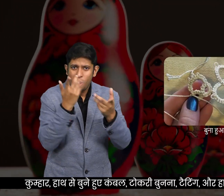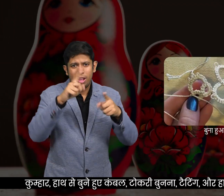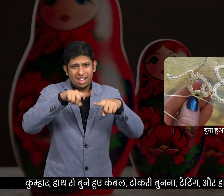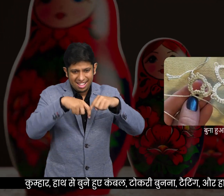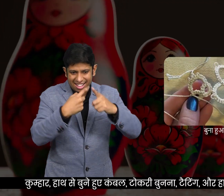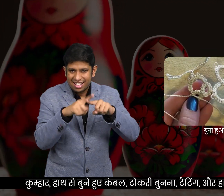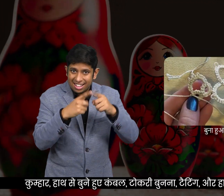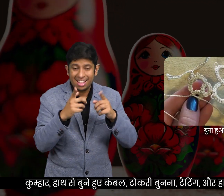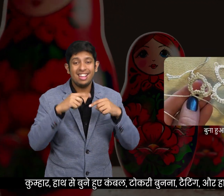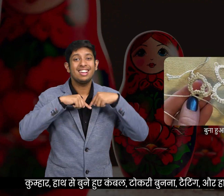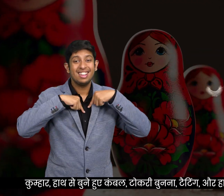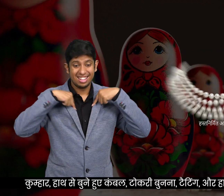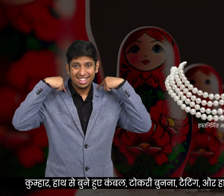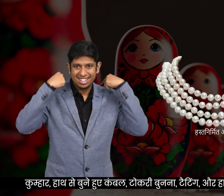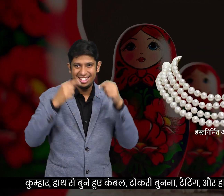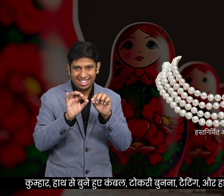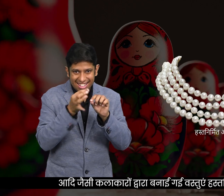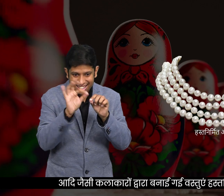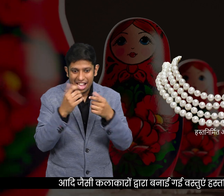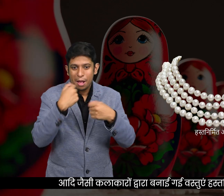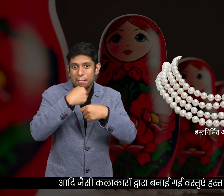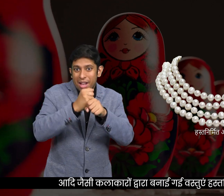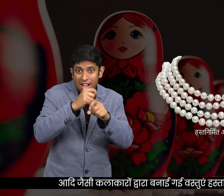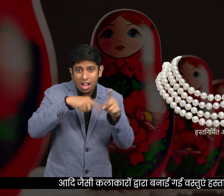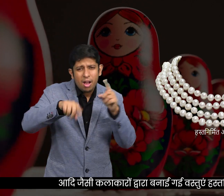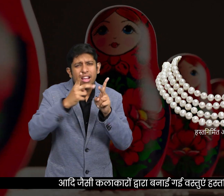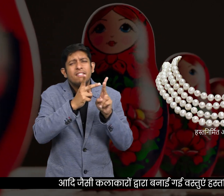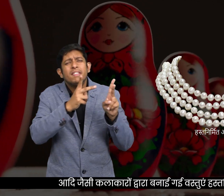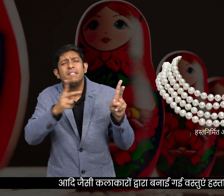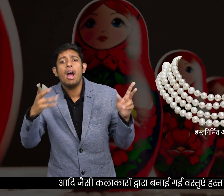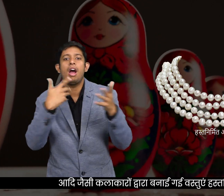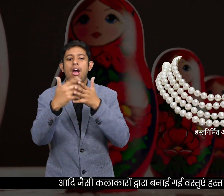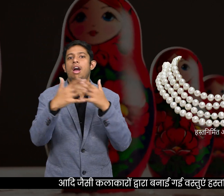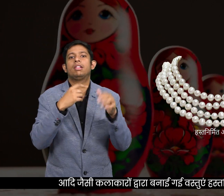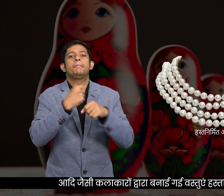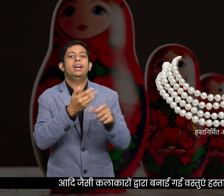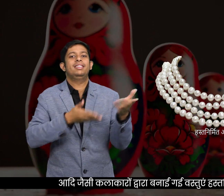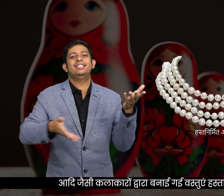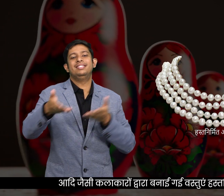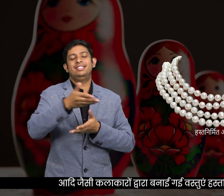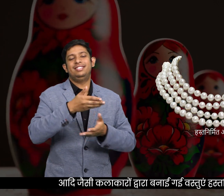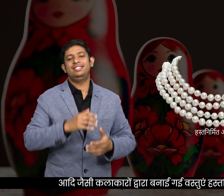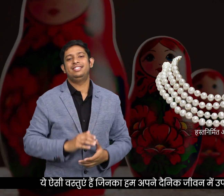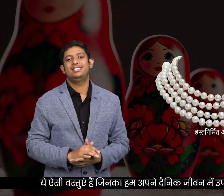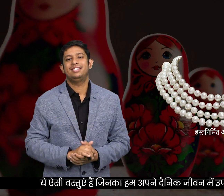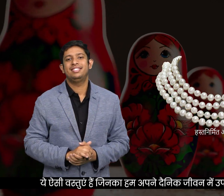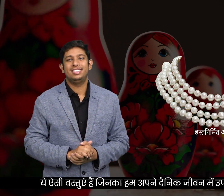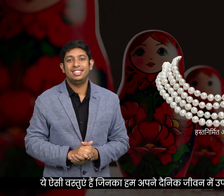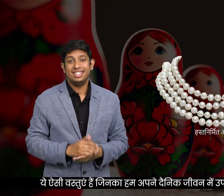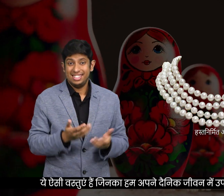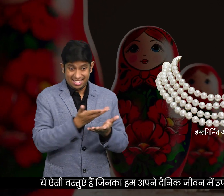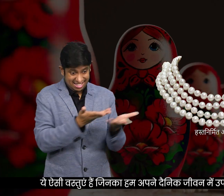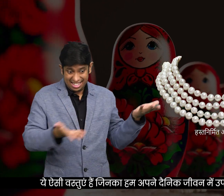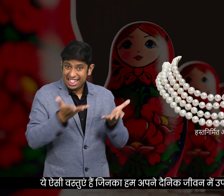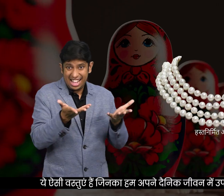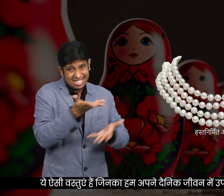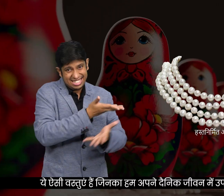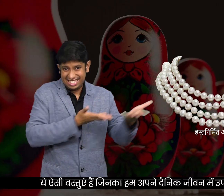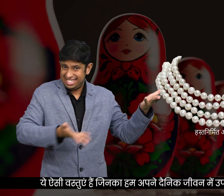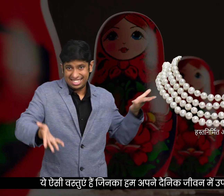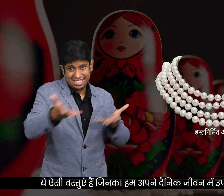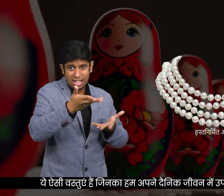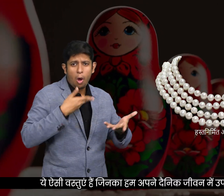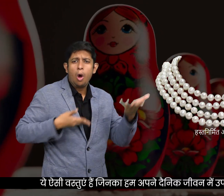टैटिंग और हाथ से बने आभूषण आदि जैसी कलाकारों द्वारा बनाई गई वस्तुएं हस्तशिल्प हैं।